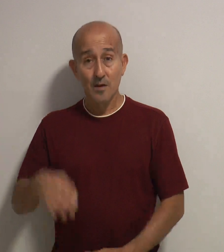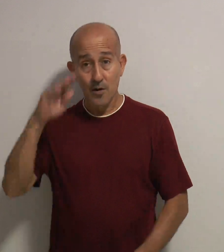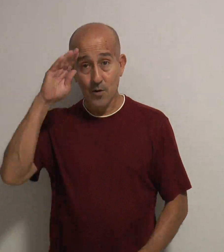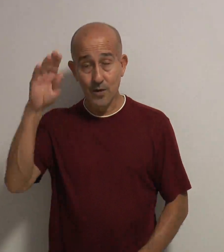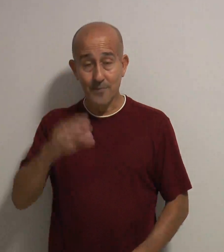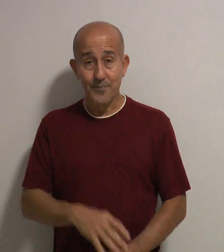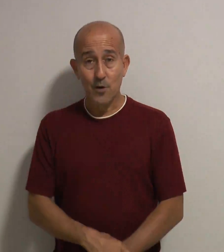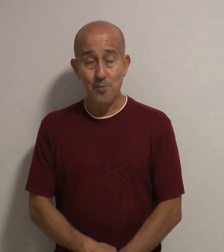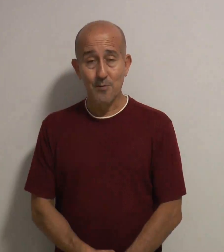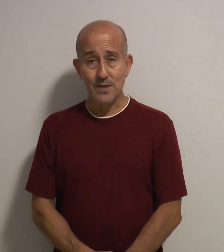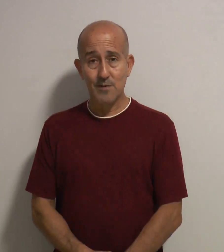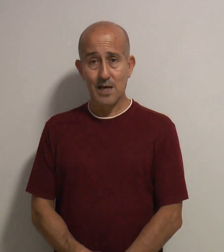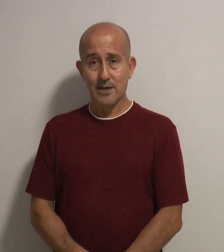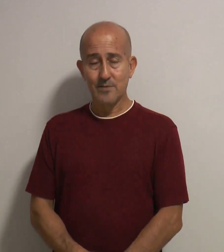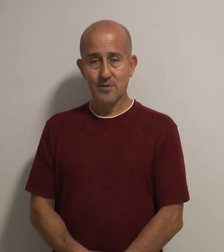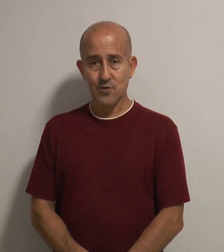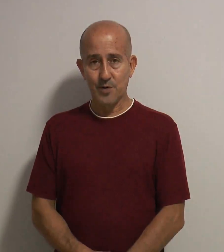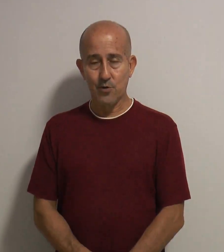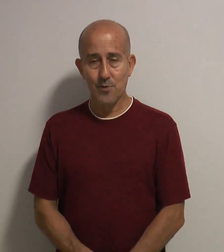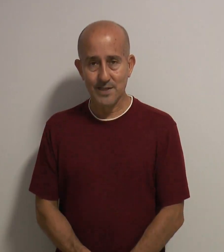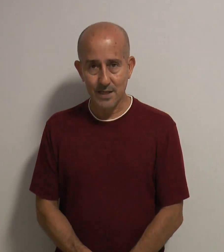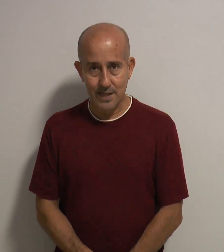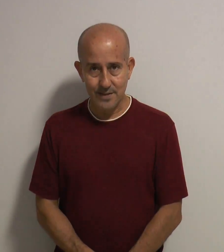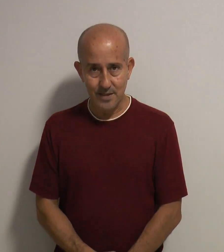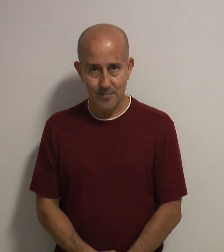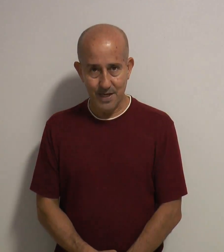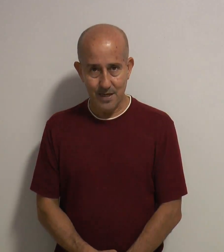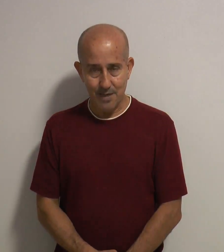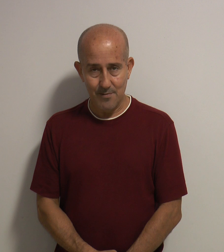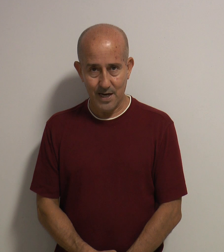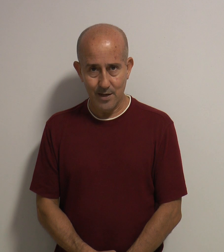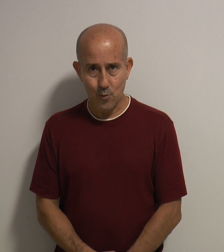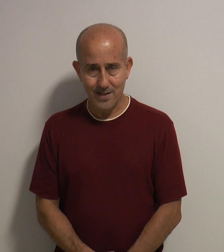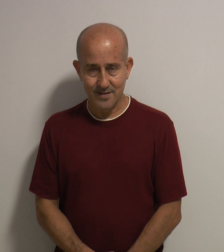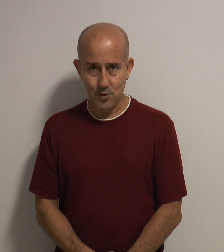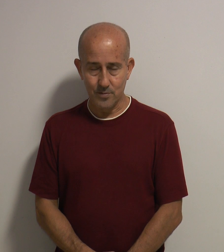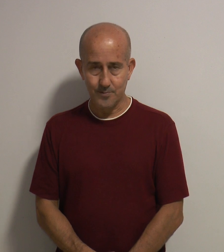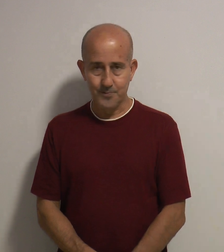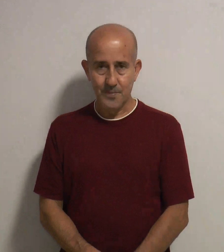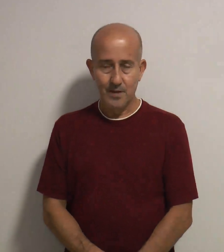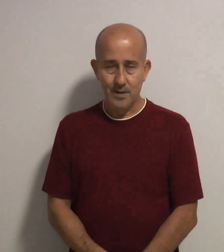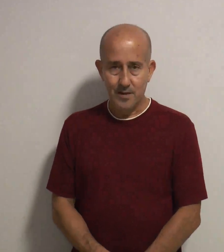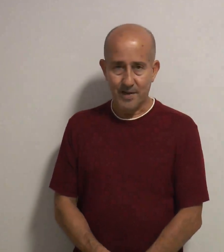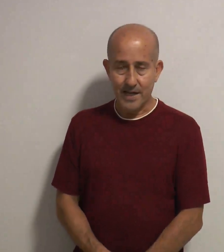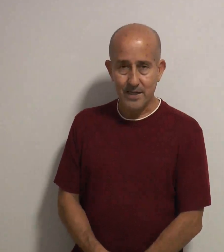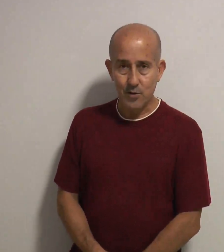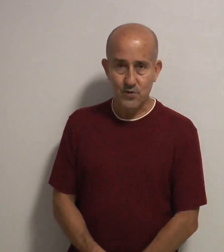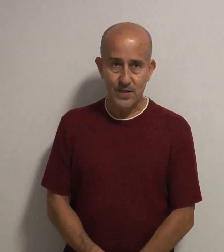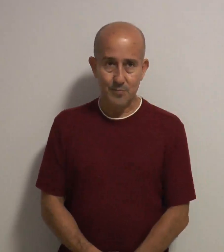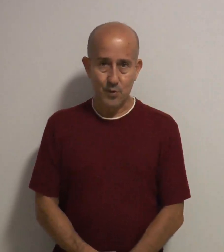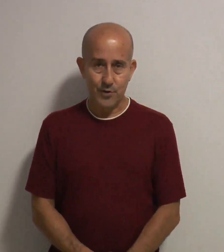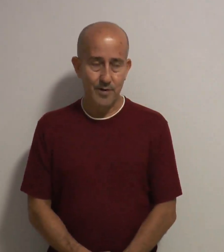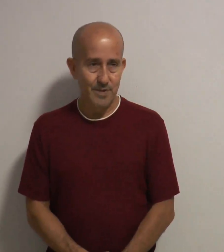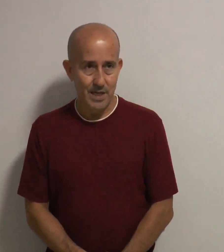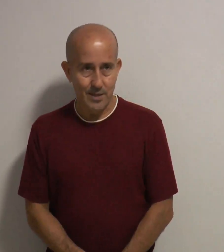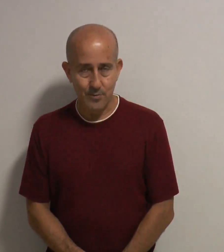Hola, hoy vamos a hablar sobre cómo hacer la seña para la palabra ecuación. Para este concepto que nos enviaron,